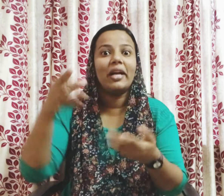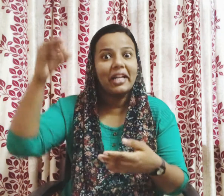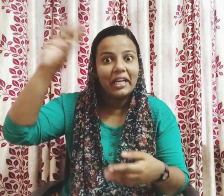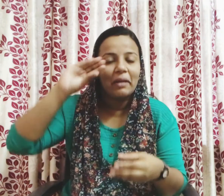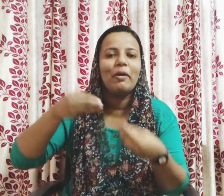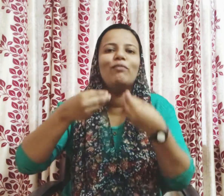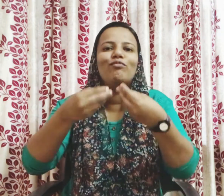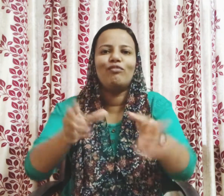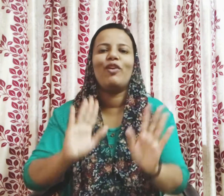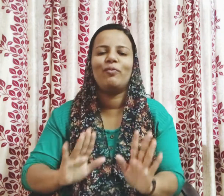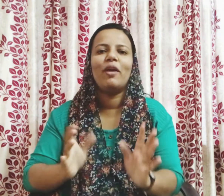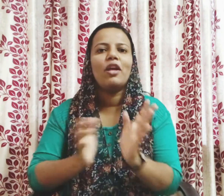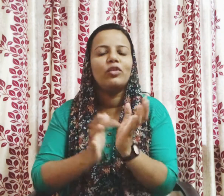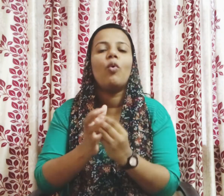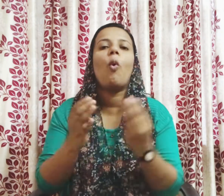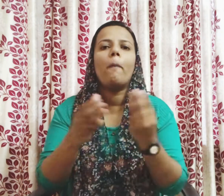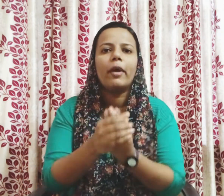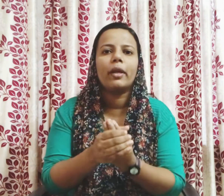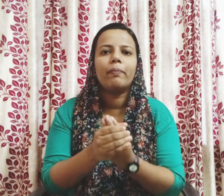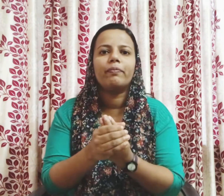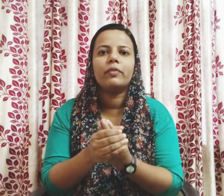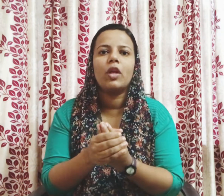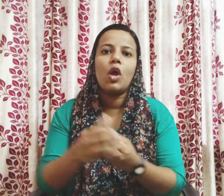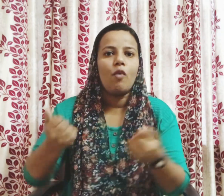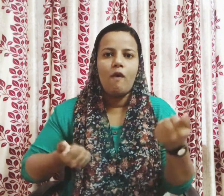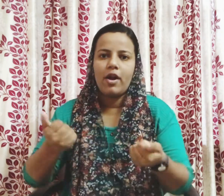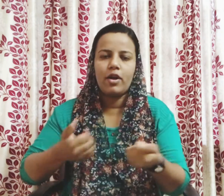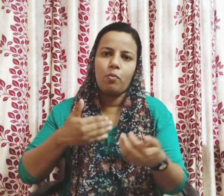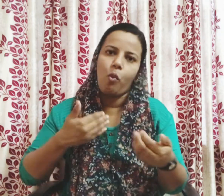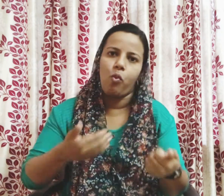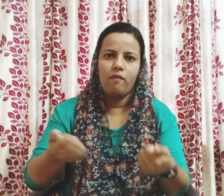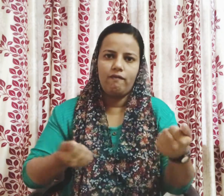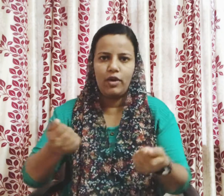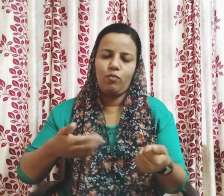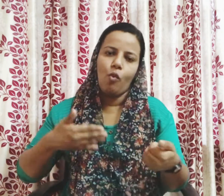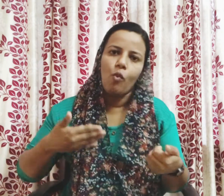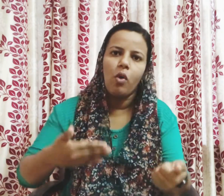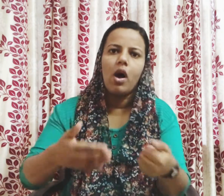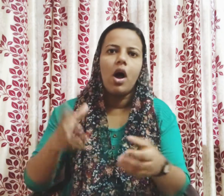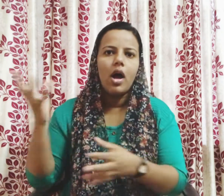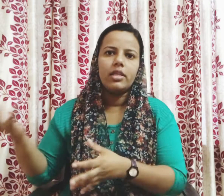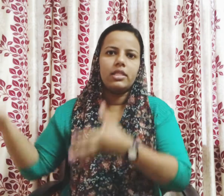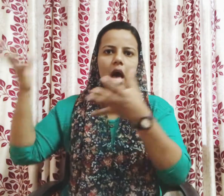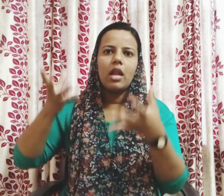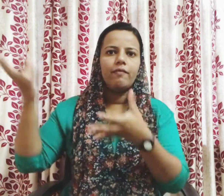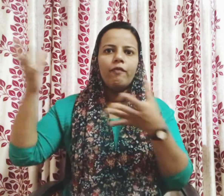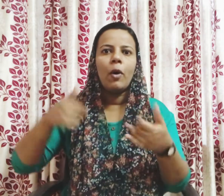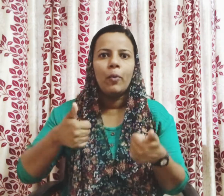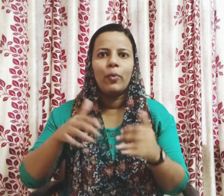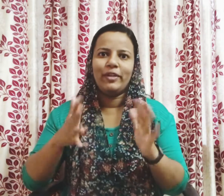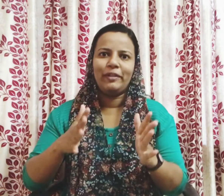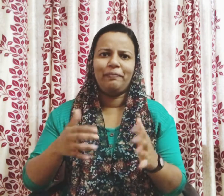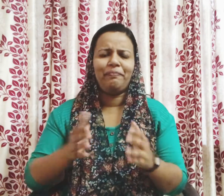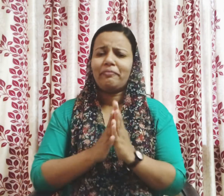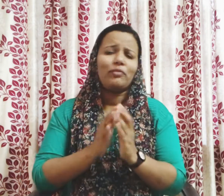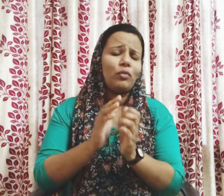കർത്താവിൻ്റെ സന്നിധിയിലിരിക്കുമ്പോഴാണ്. ഓടുന്ന വണ്ടിയെ ലോഡ് ചെയ്യാൻ പറ്റത്തില്ല, അതങ്ങ് ഓടിപ്പോവുക. ഇതുപോലെ നമ്മൾ ചുമ്മാതെ പ്രാർത്ഥിച്ചങ്ങ് ഓടിയാൽ